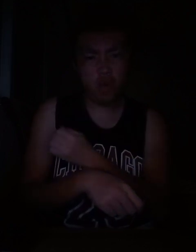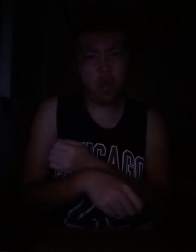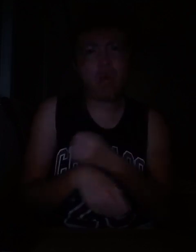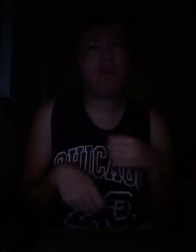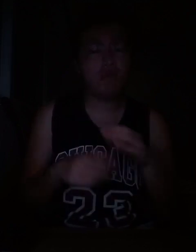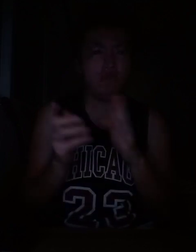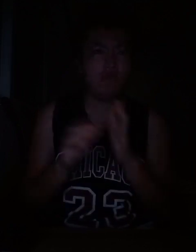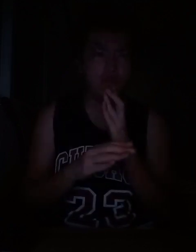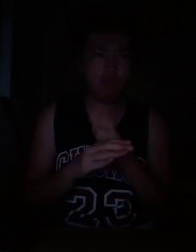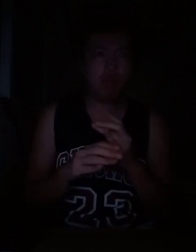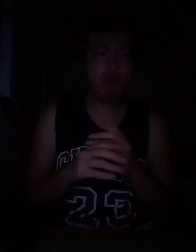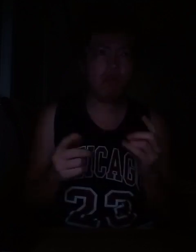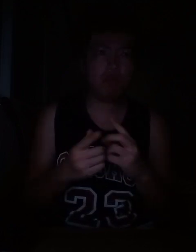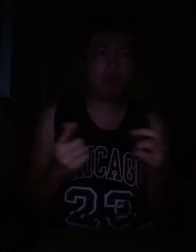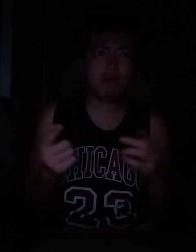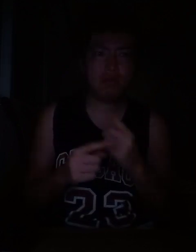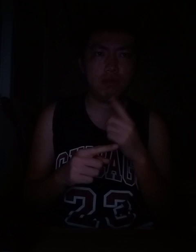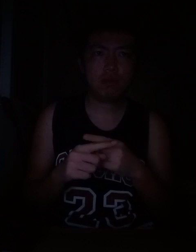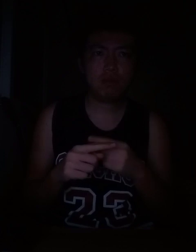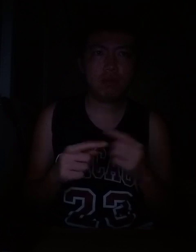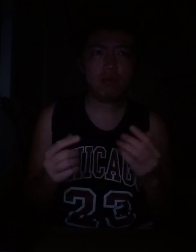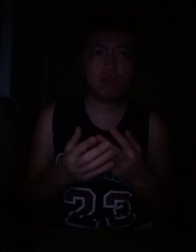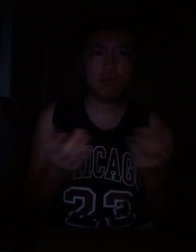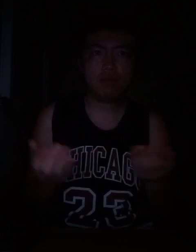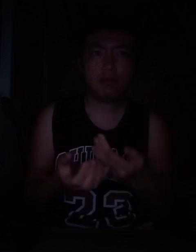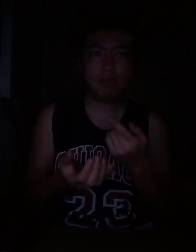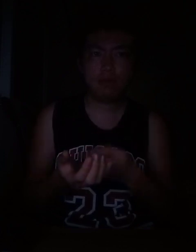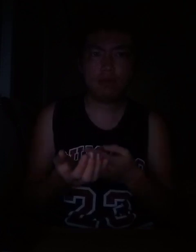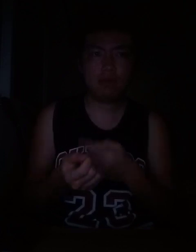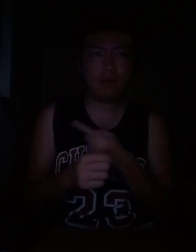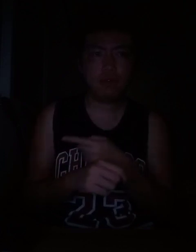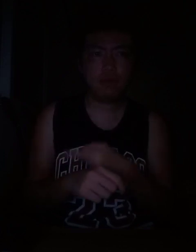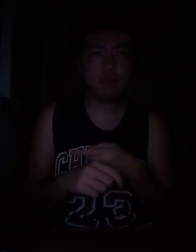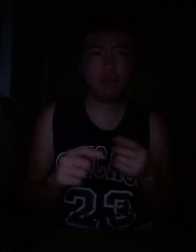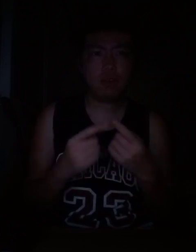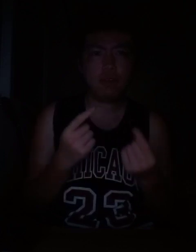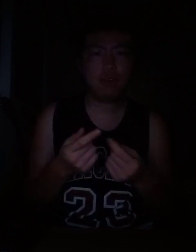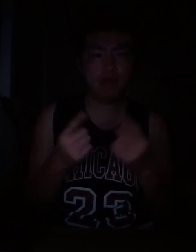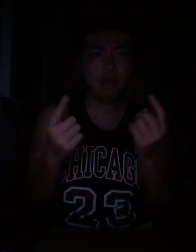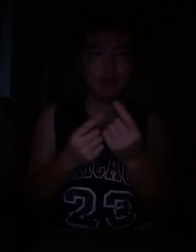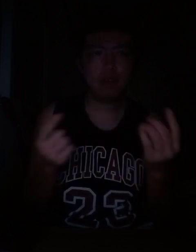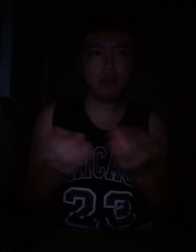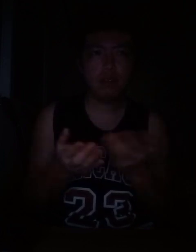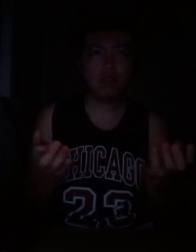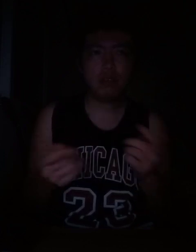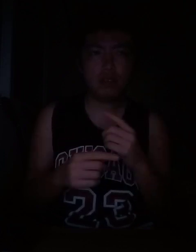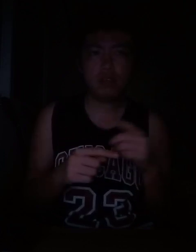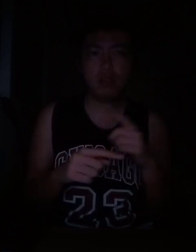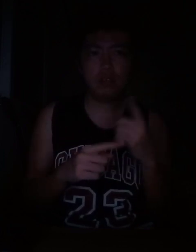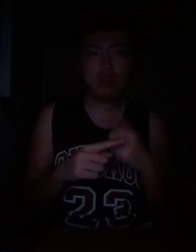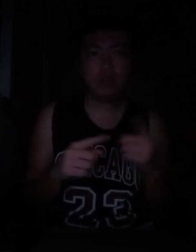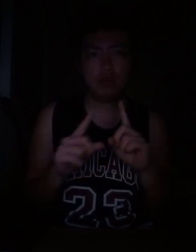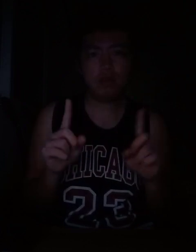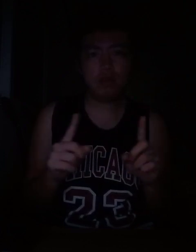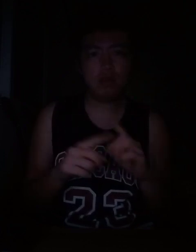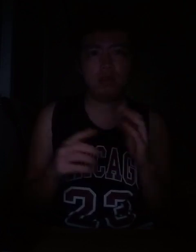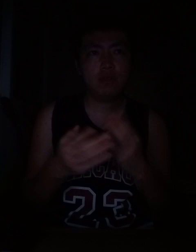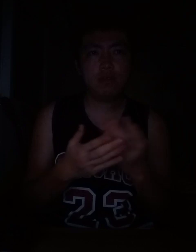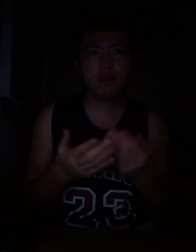권한이 없었답니다. 이럴 수는 없는 일이죠. 교육부가 대책 마련에 속도를 내고 있습니다. 구체적으로 어떤 방안들이 담길지 이태희